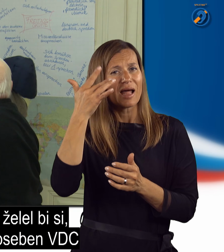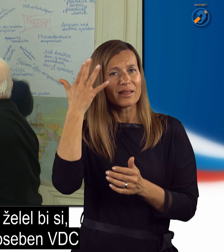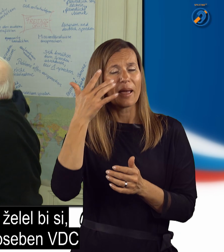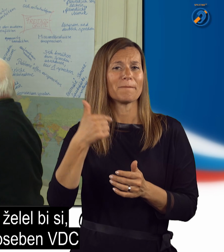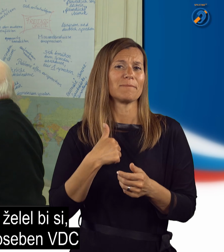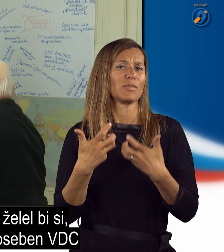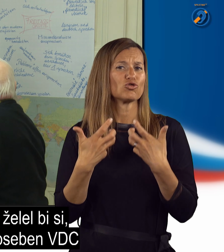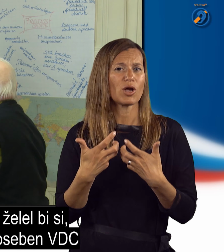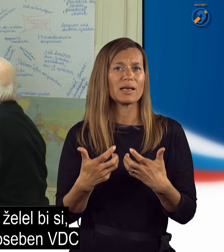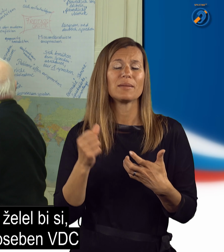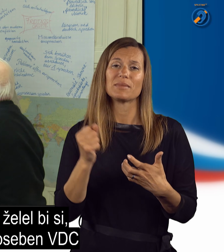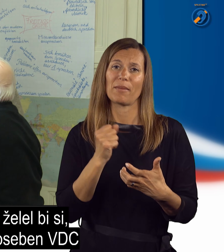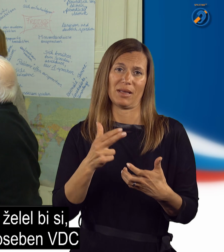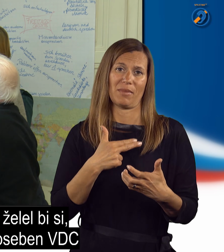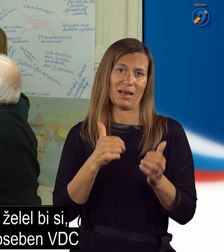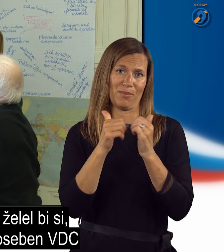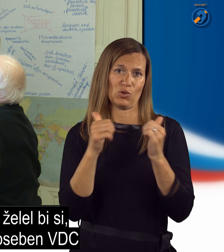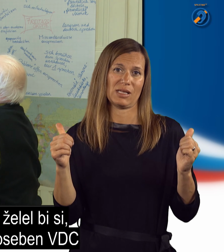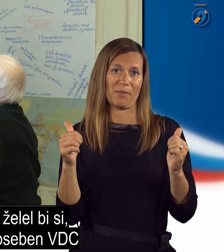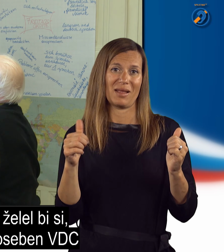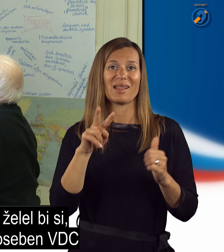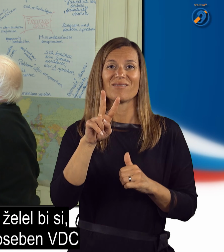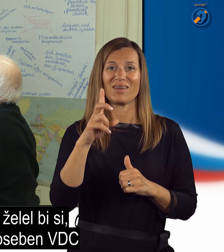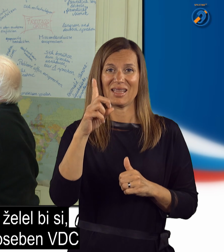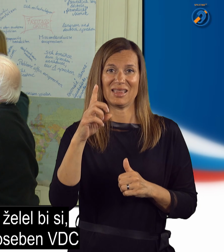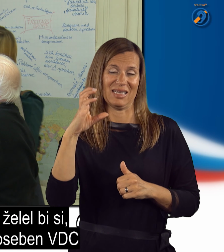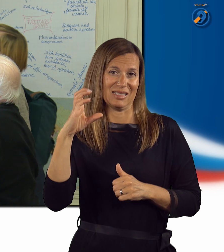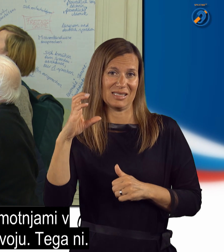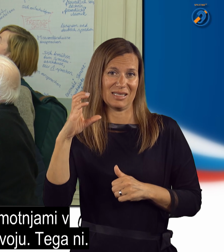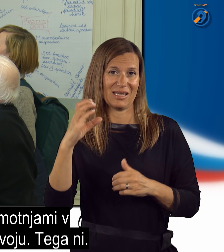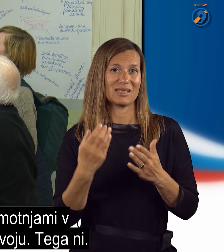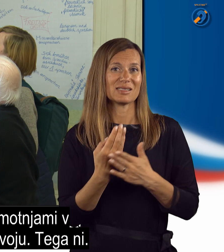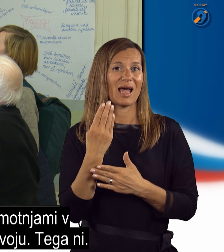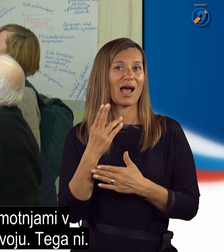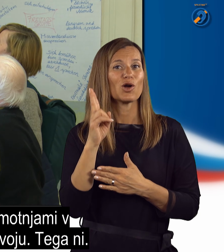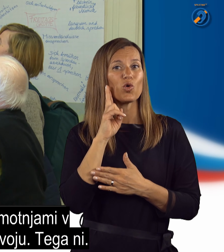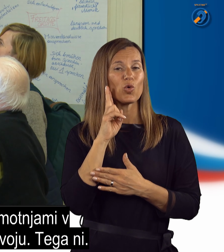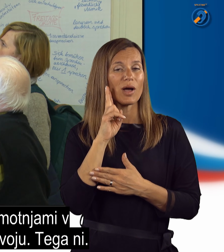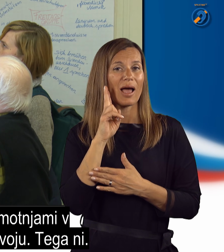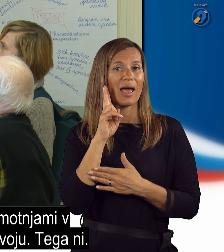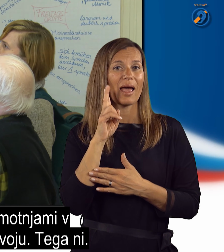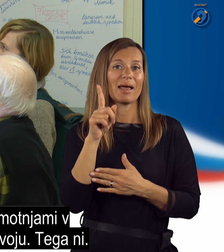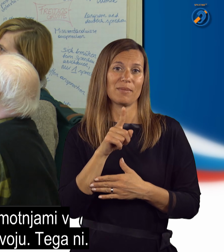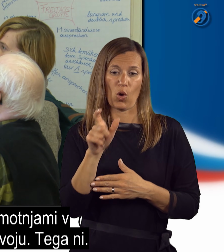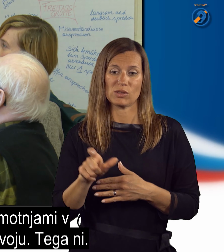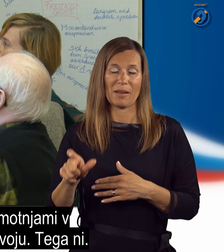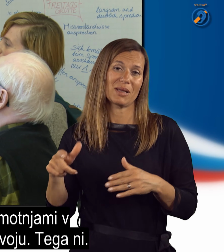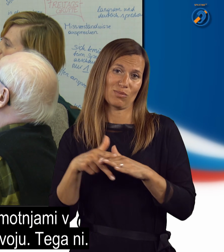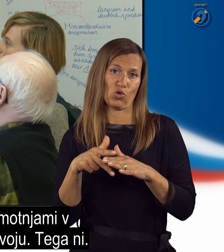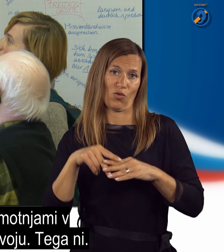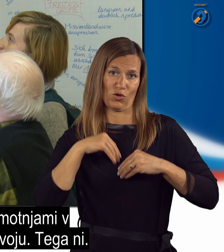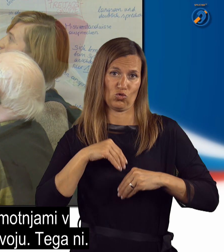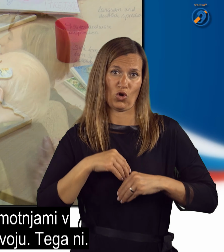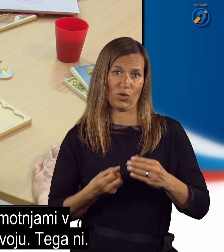Sanjal bi in želel bi si, da bi imeli poseben VDC za gluhe in motnjami v